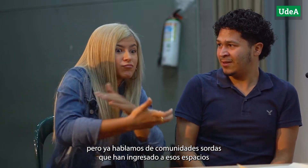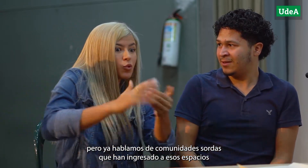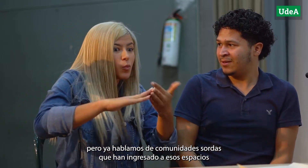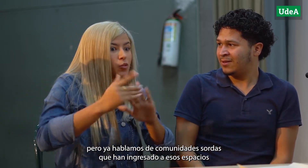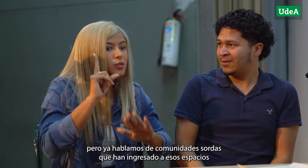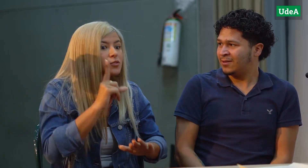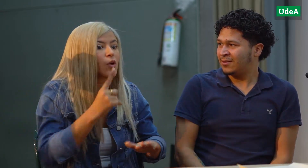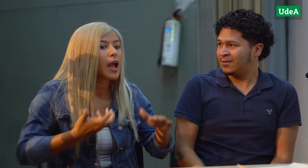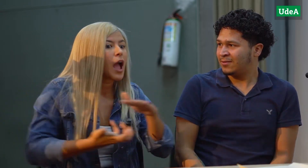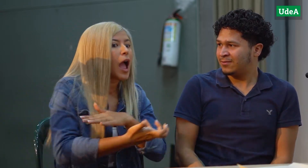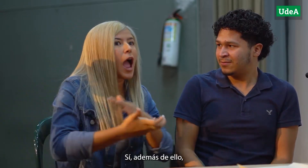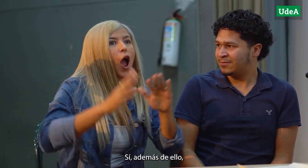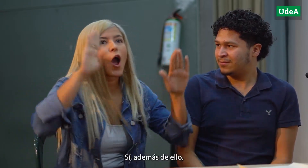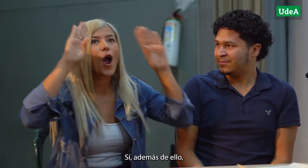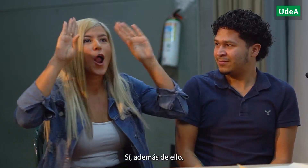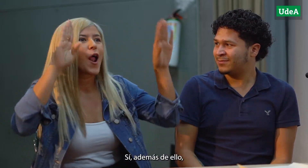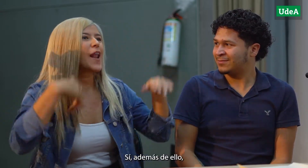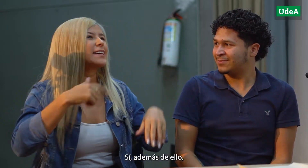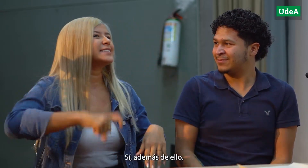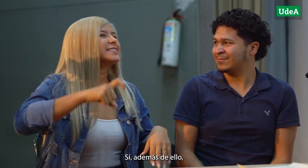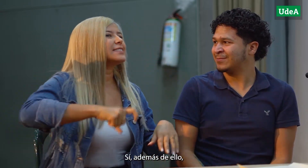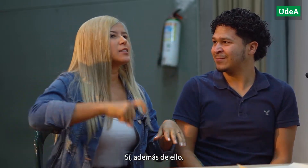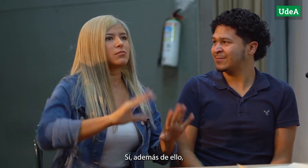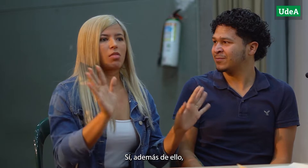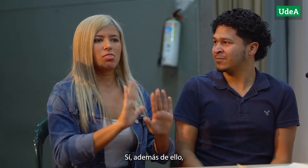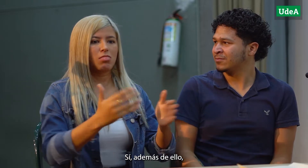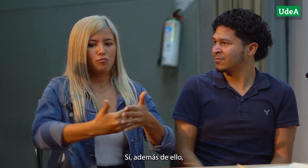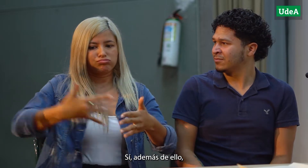a estos espacios. Sí, además de ello,